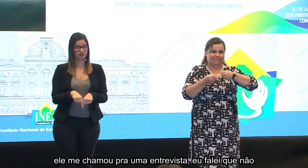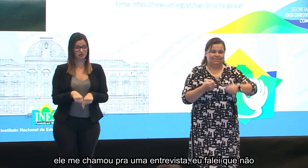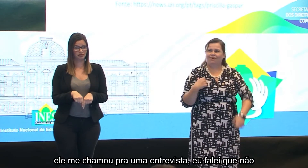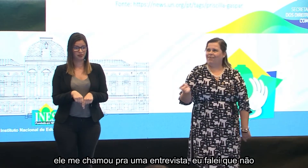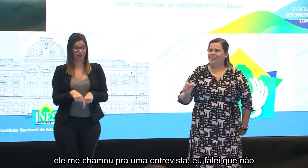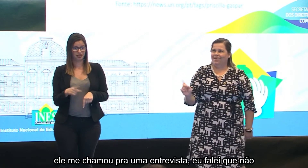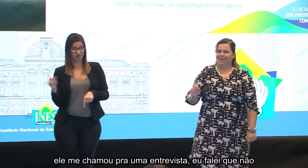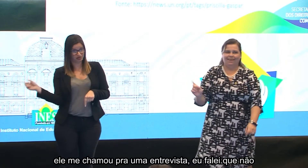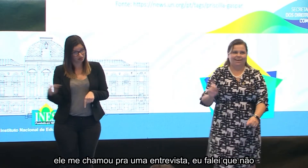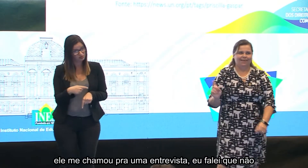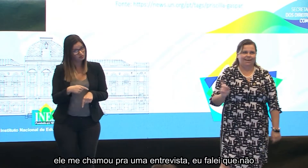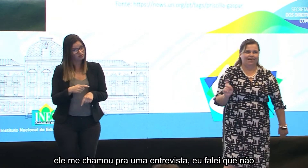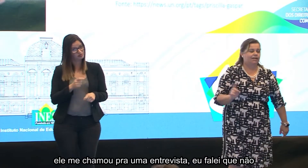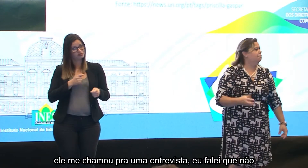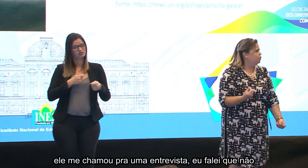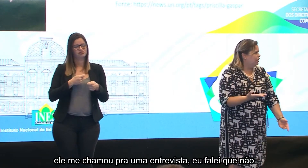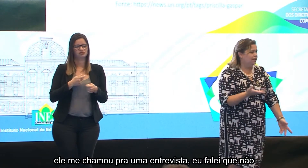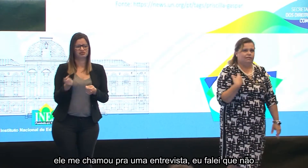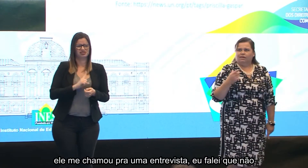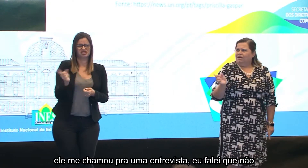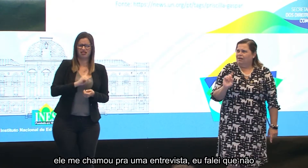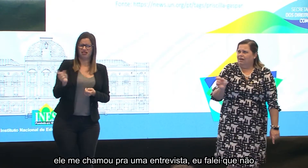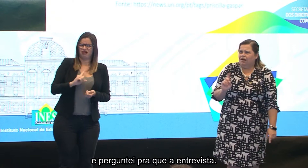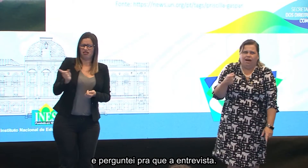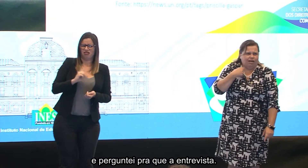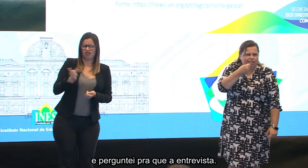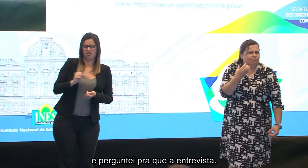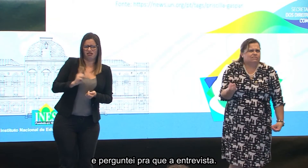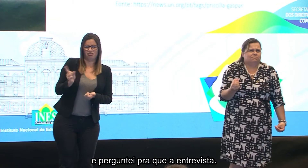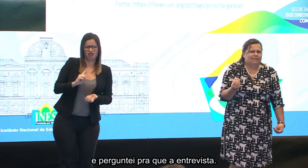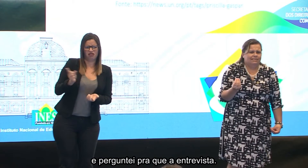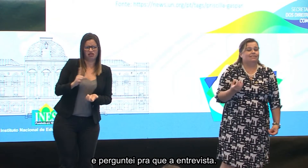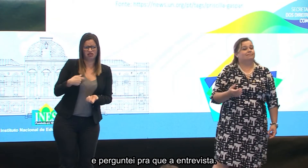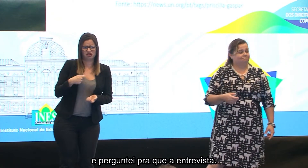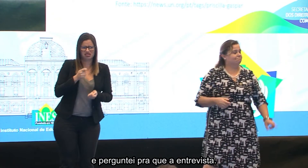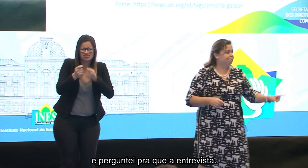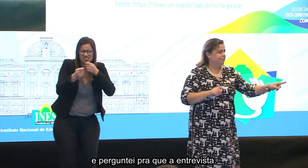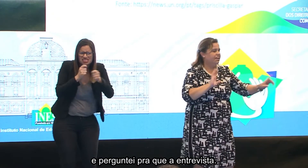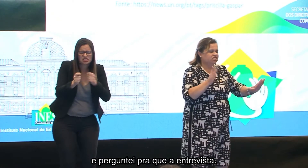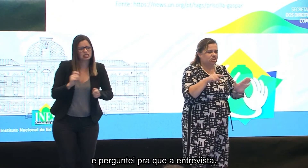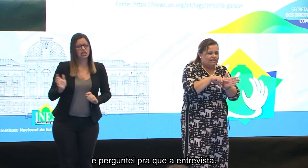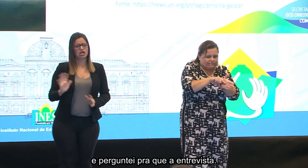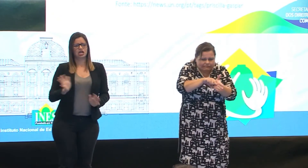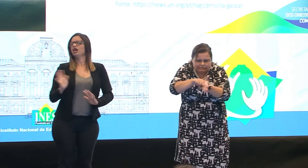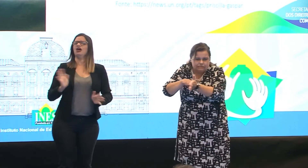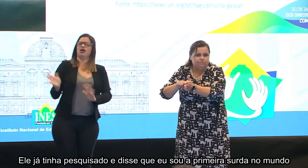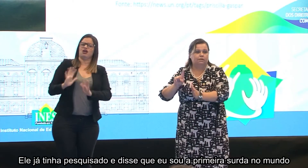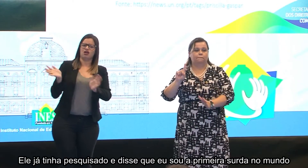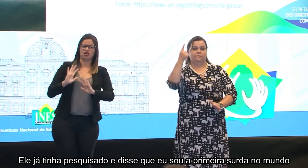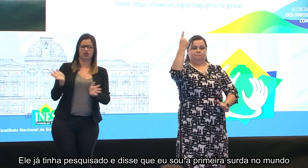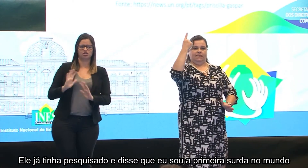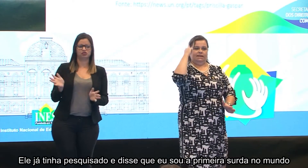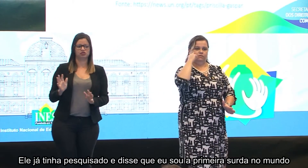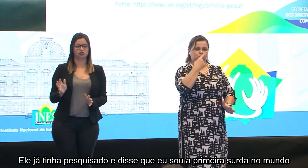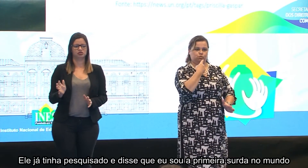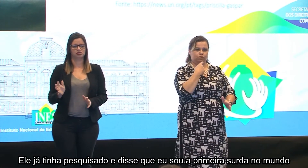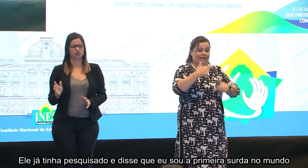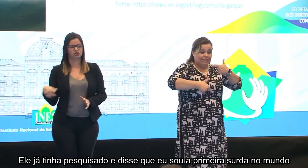Aí ele me chamou para uma entrevista. Eu falei, não. Aí ele, por que não? Não quero dar entrevista. Para que entrevista? Porque ele já tinha pesquisado